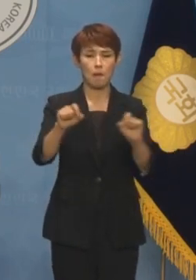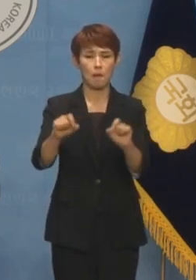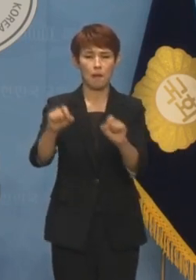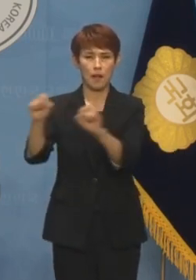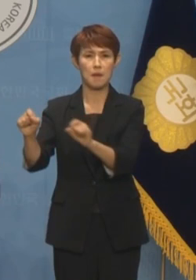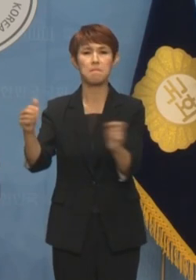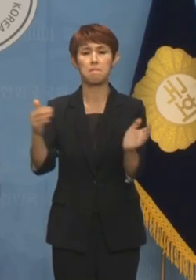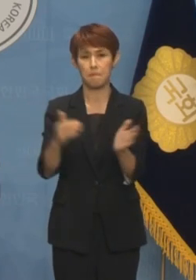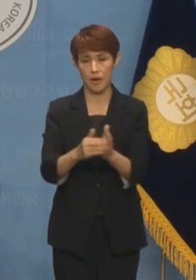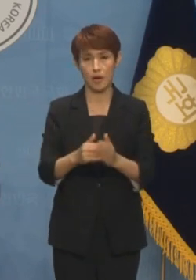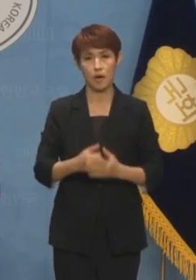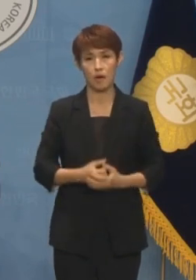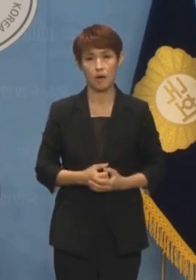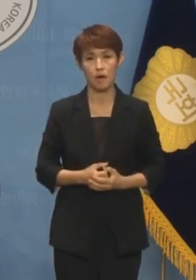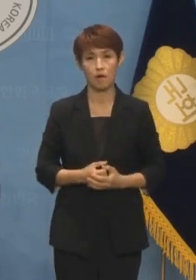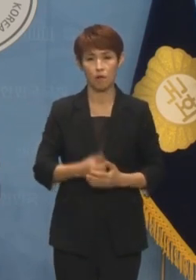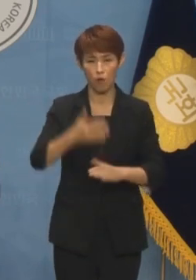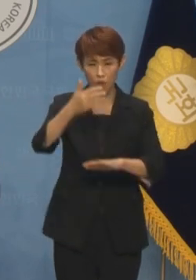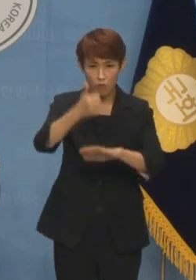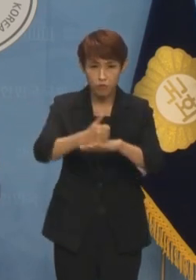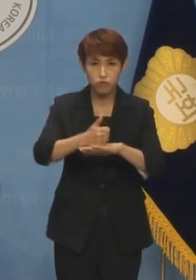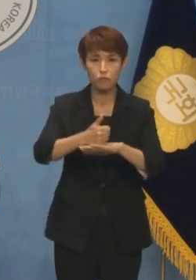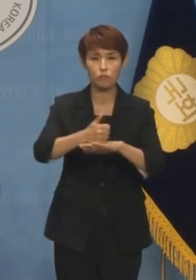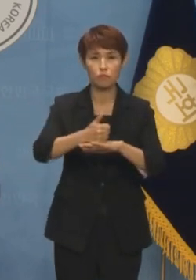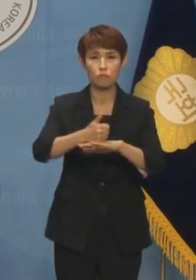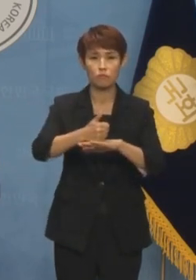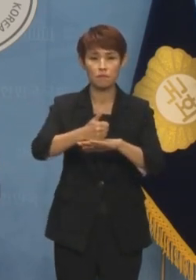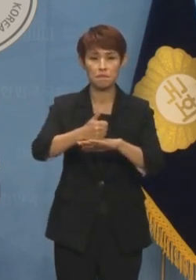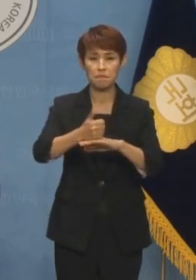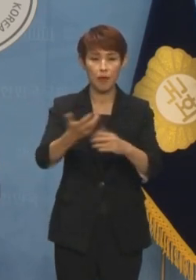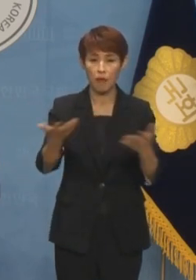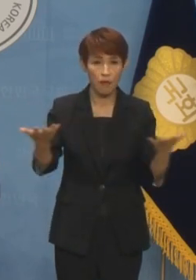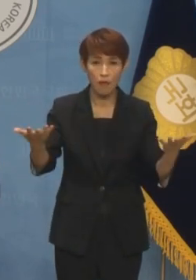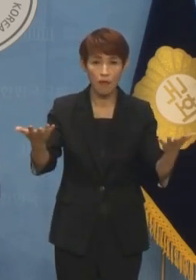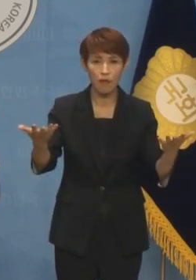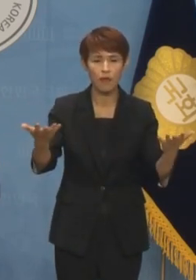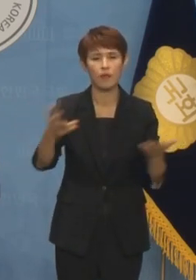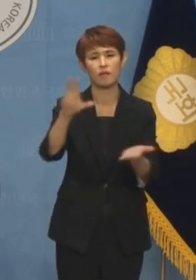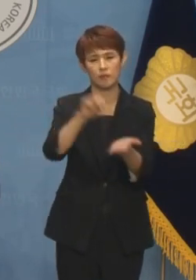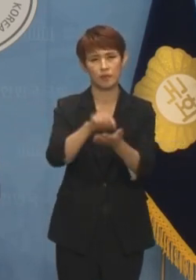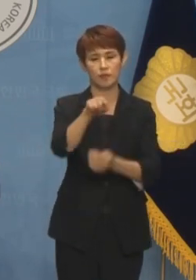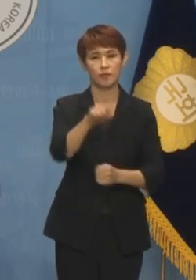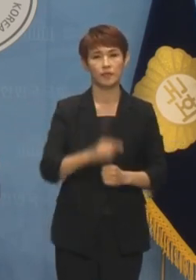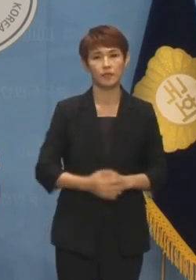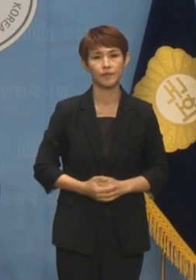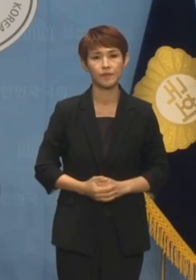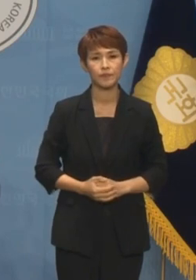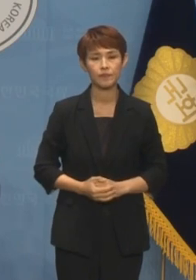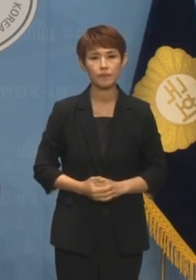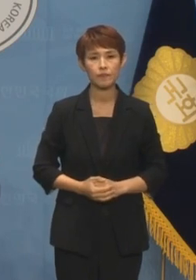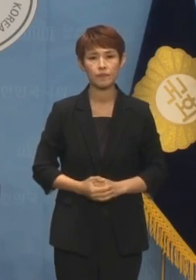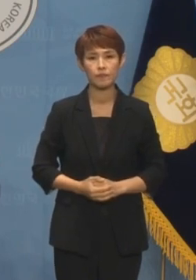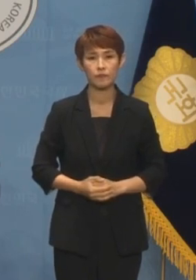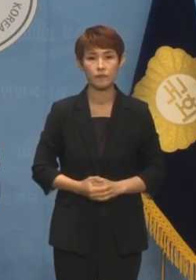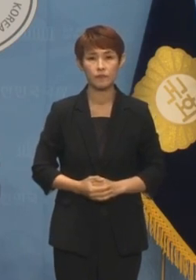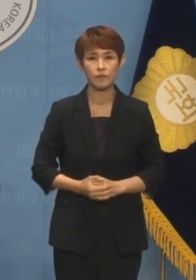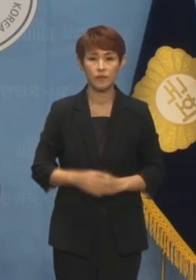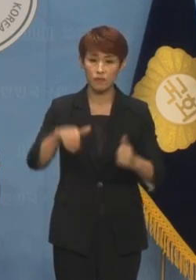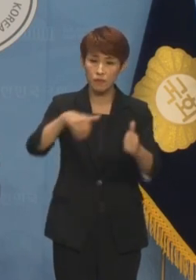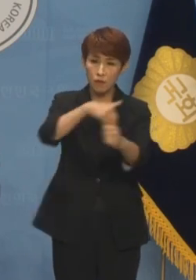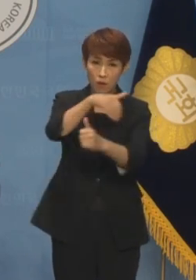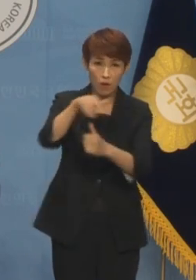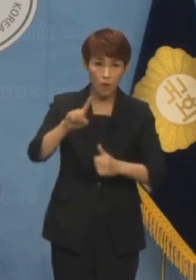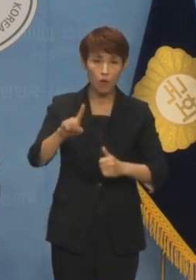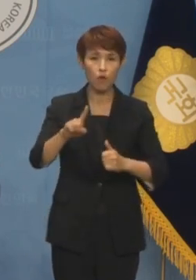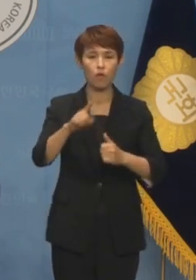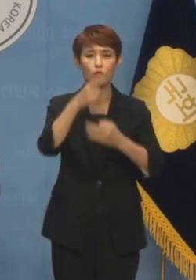연장했고 결국엔 책임 있는 결과물을 내지 못했기 때문입니다. 사실 이 상황은